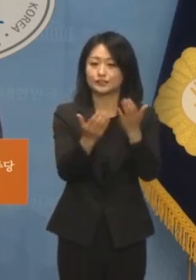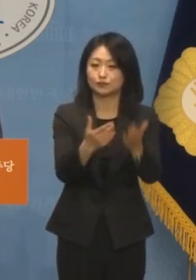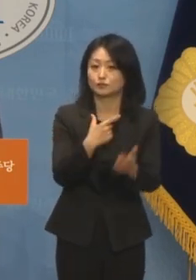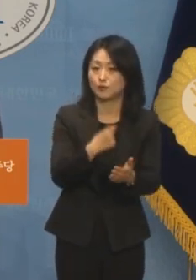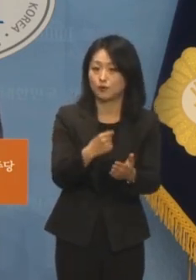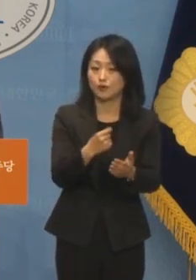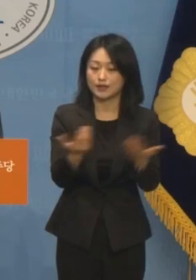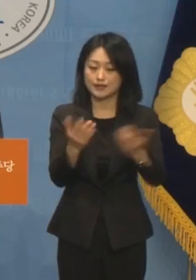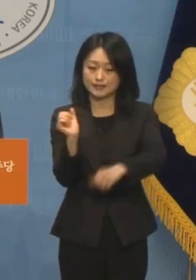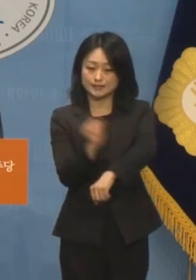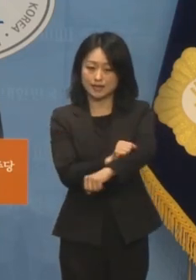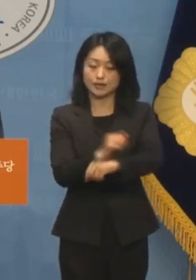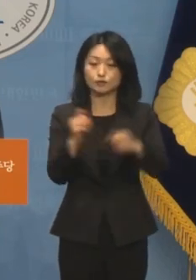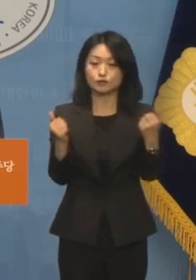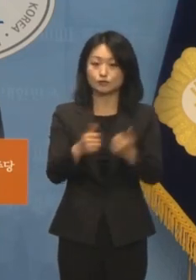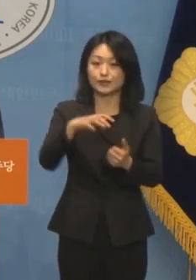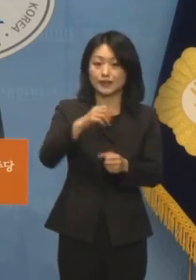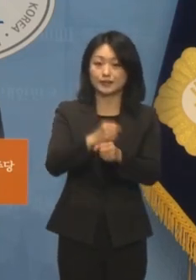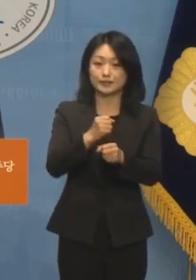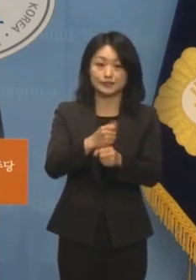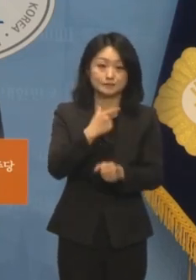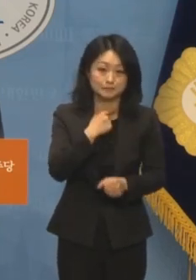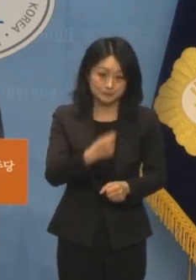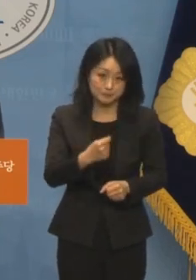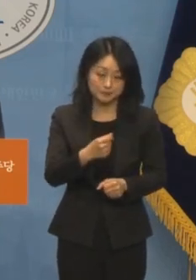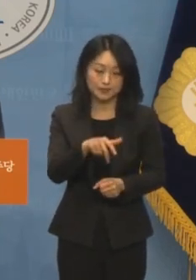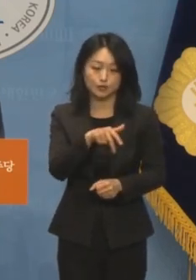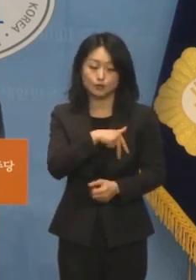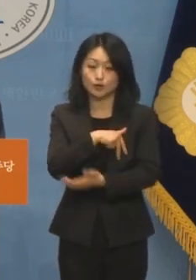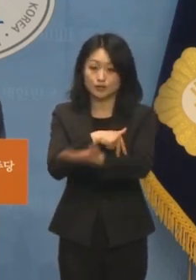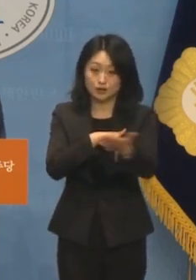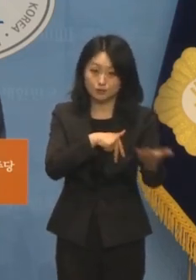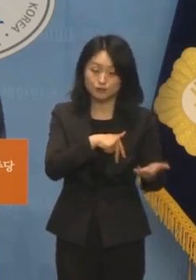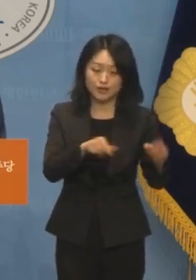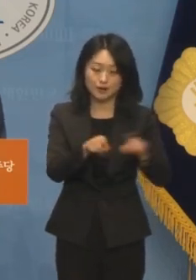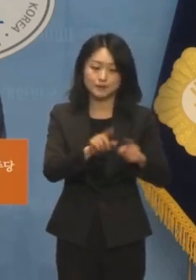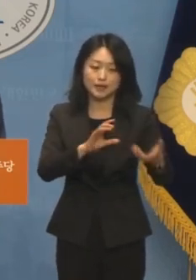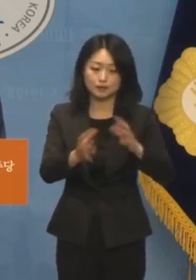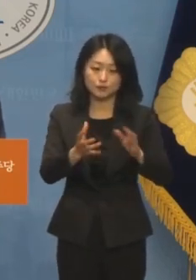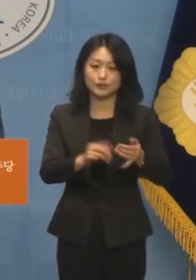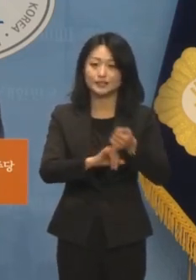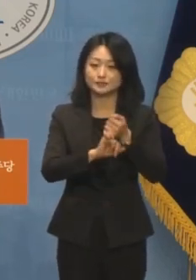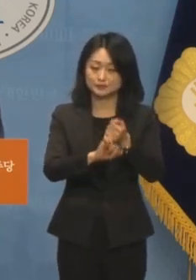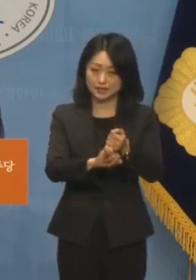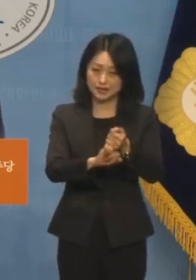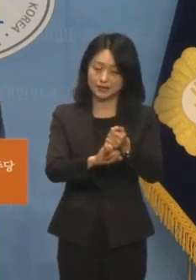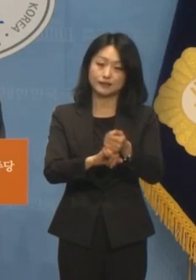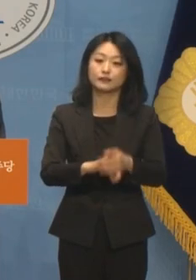일하는 국회를 만들기 위해서 동료 의원들과 머리를 맞대겠습니다.